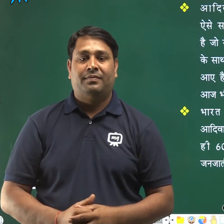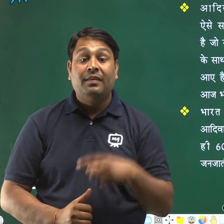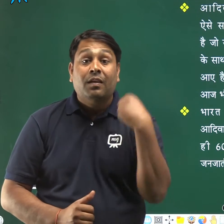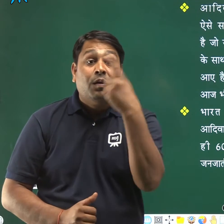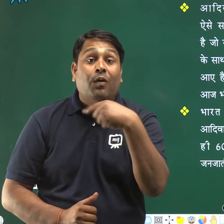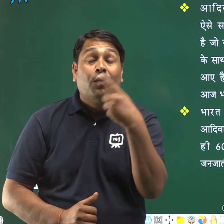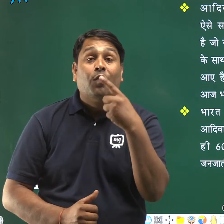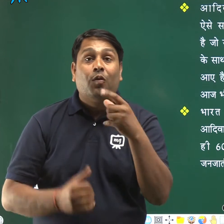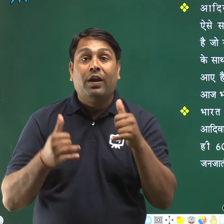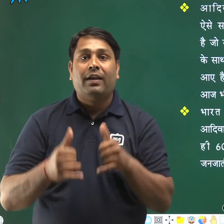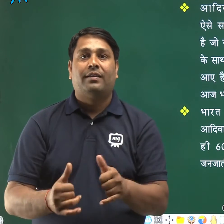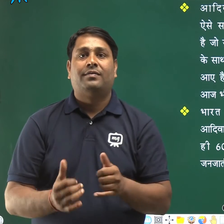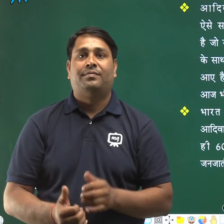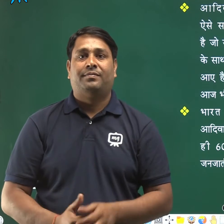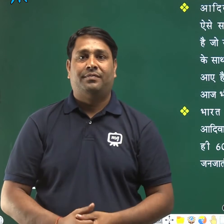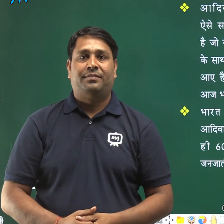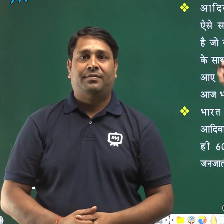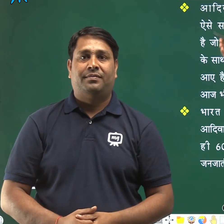कौन हैं।